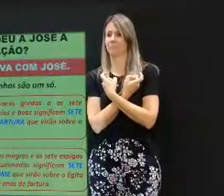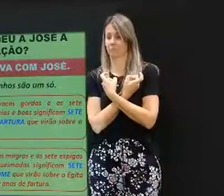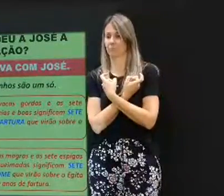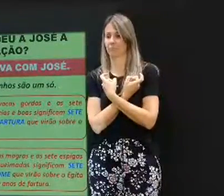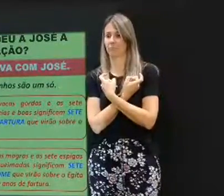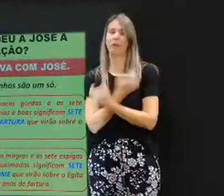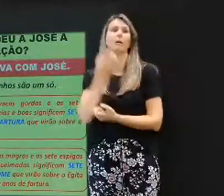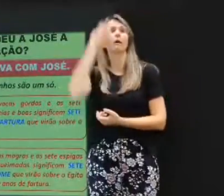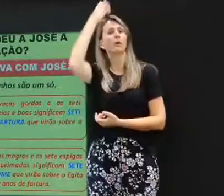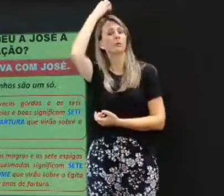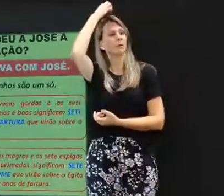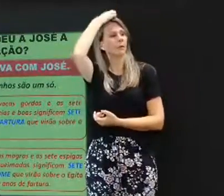Isso, e explicou para o rei.